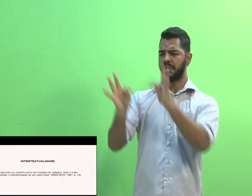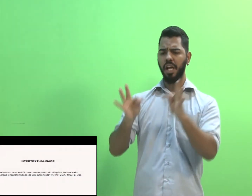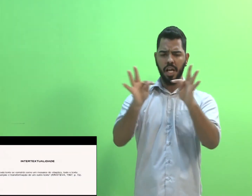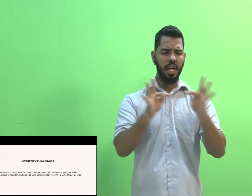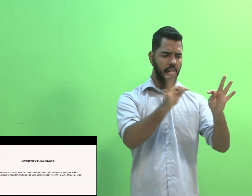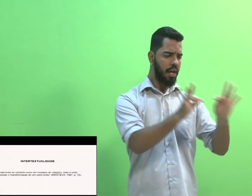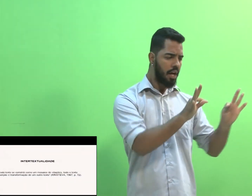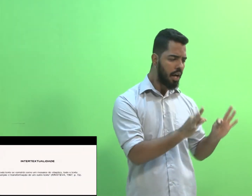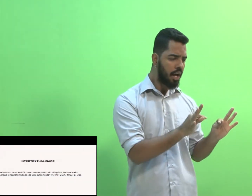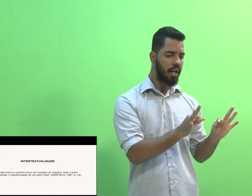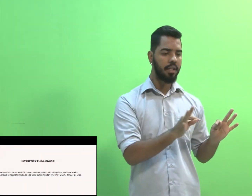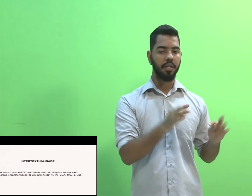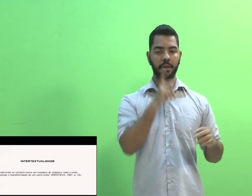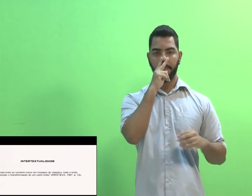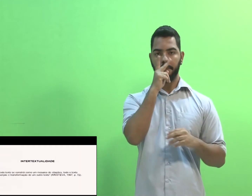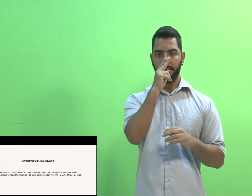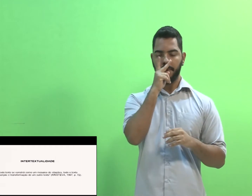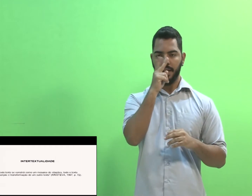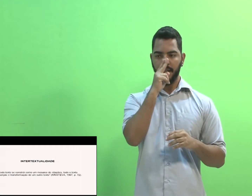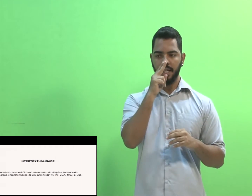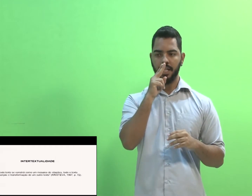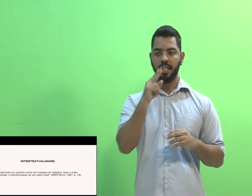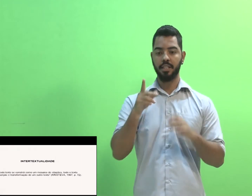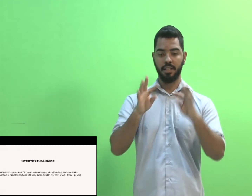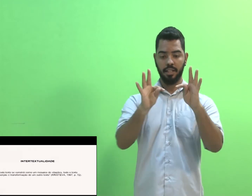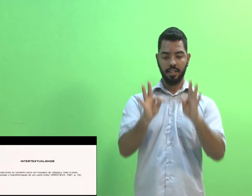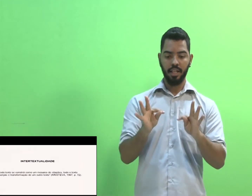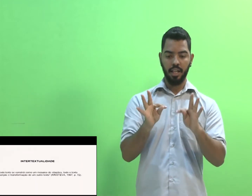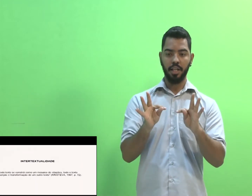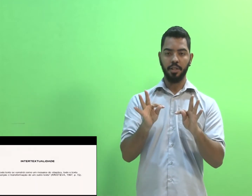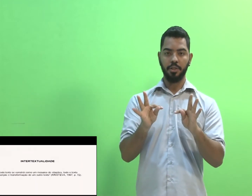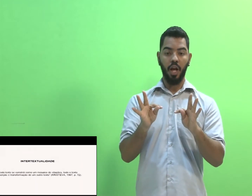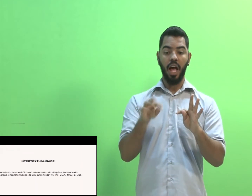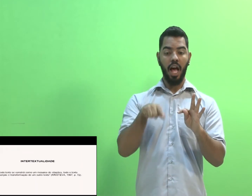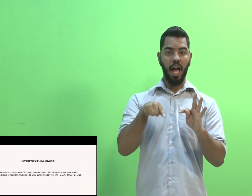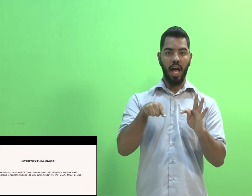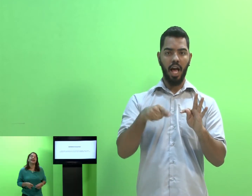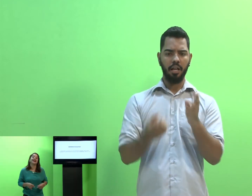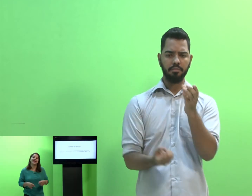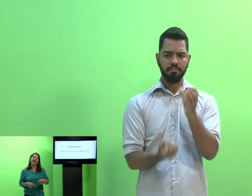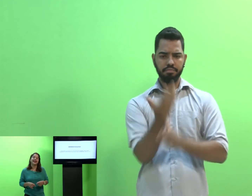texto absorve e transforma uma multiplicidade de outros textos.